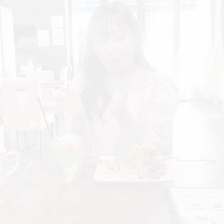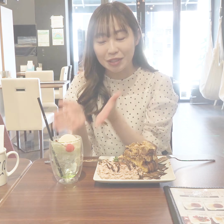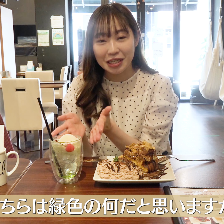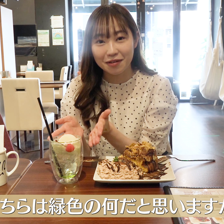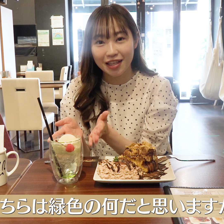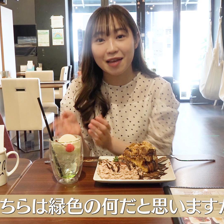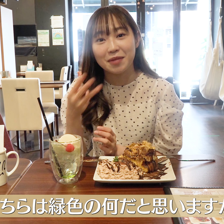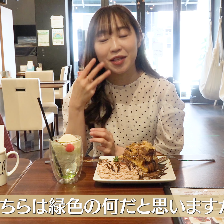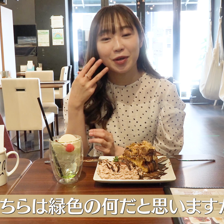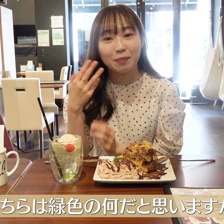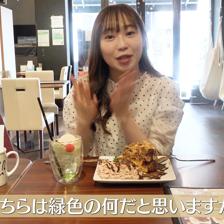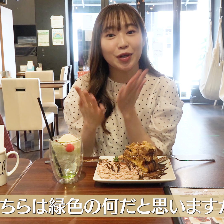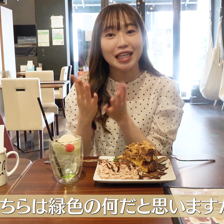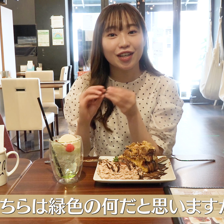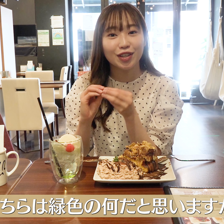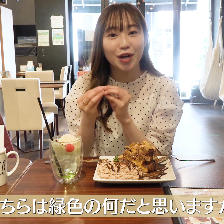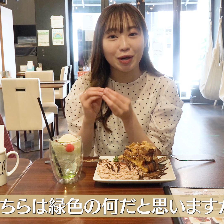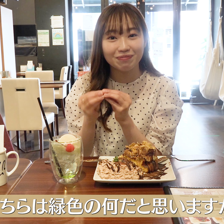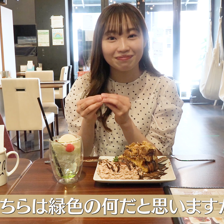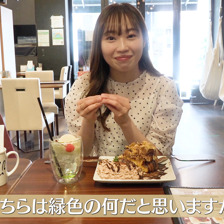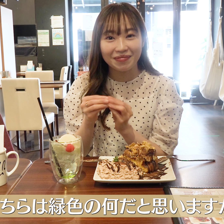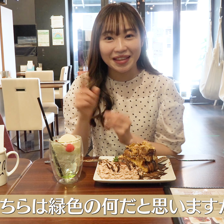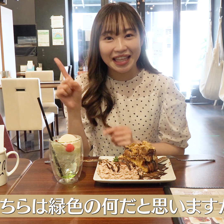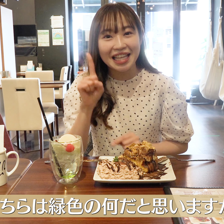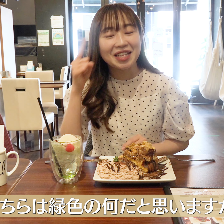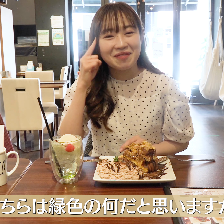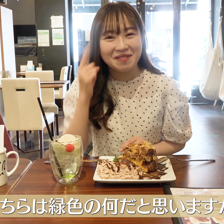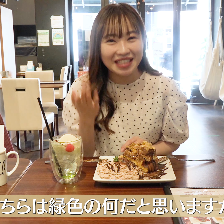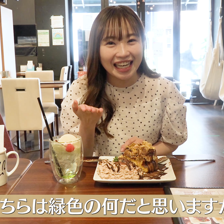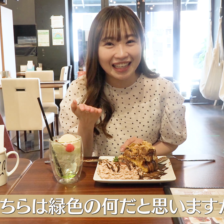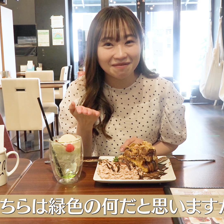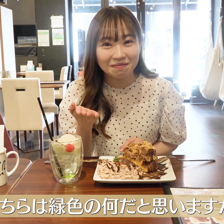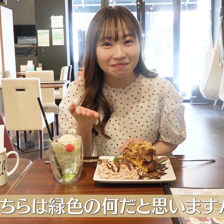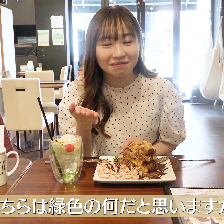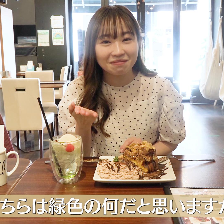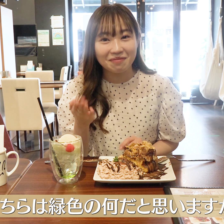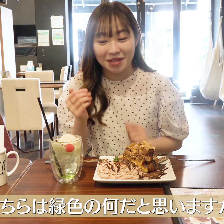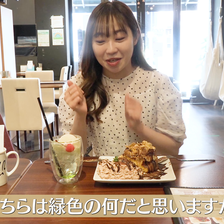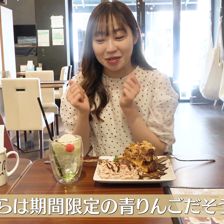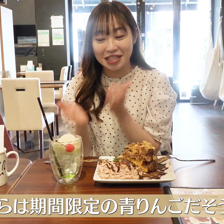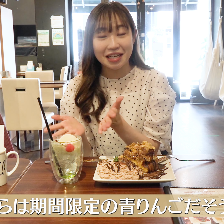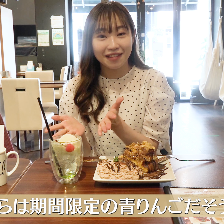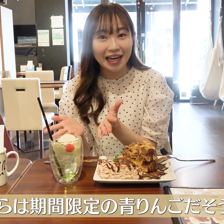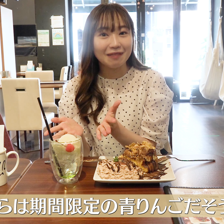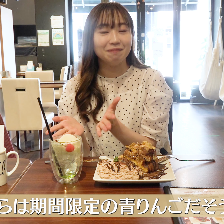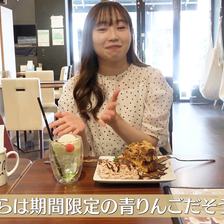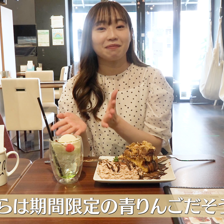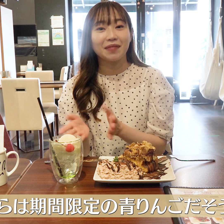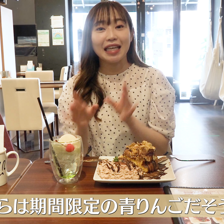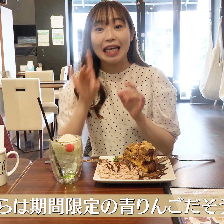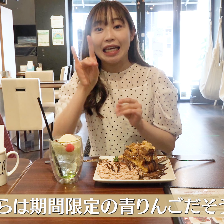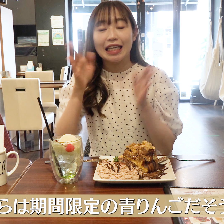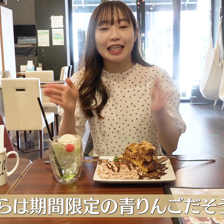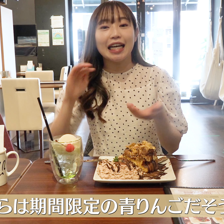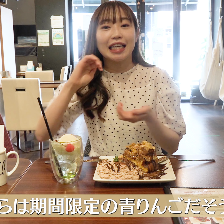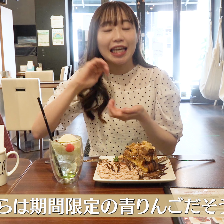こちらはね、緑色の何だと思いますか？こちらは期間限